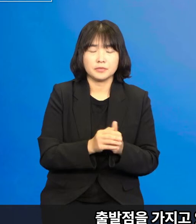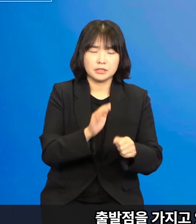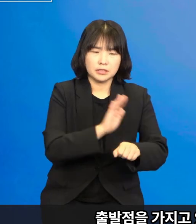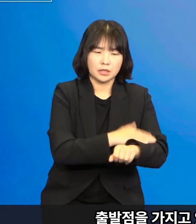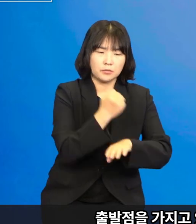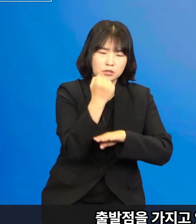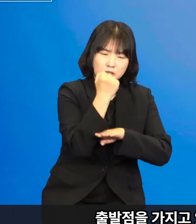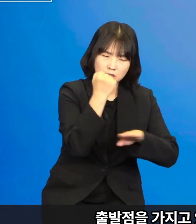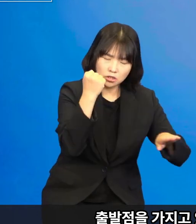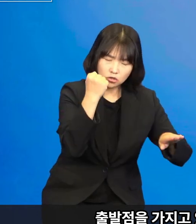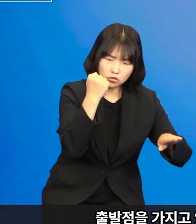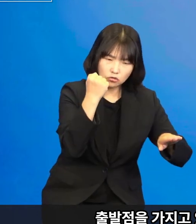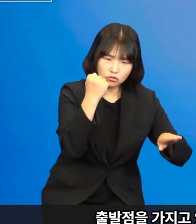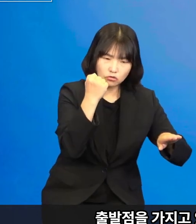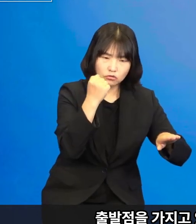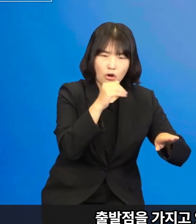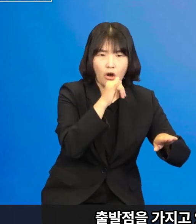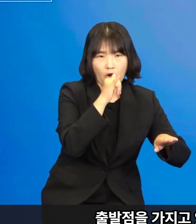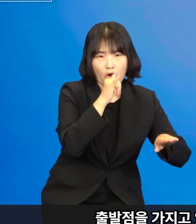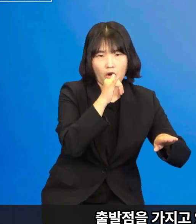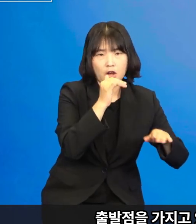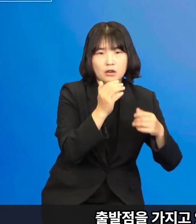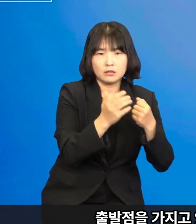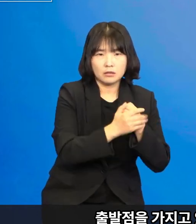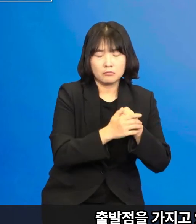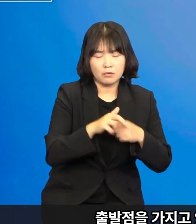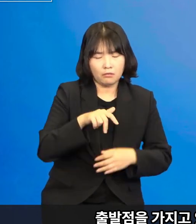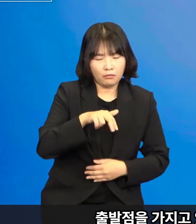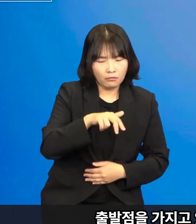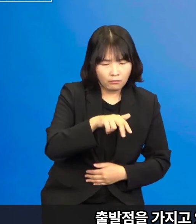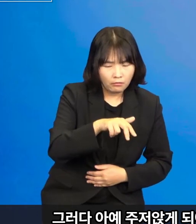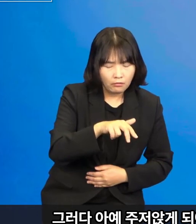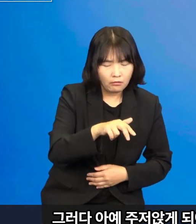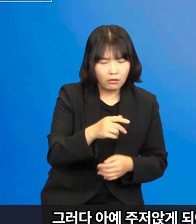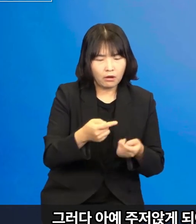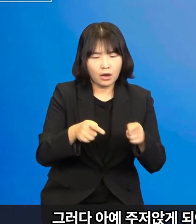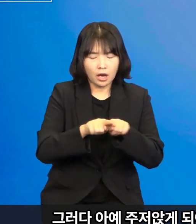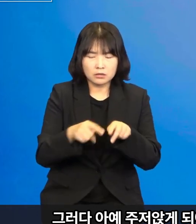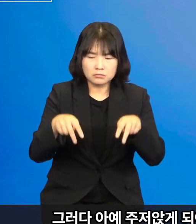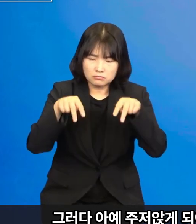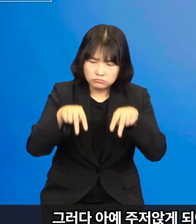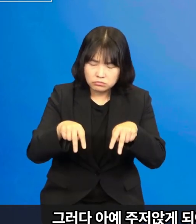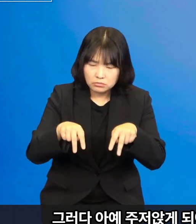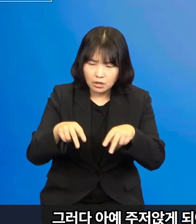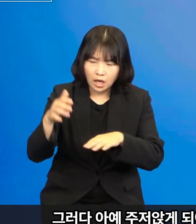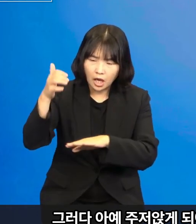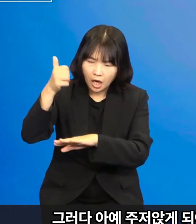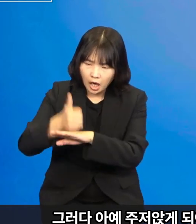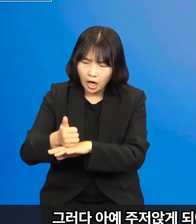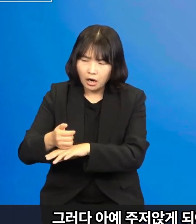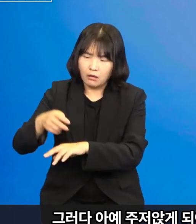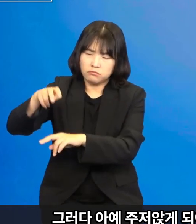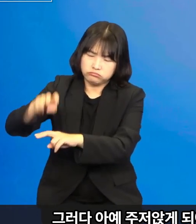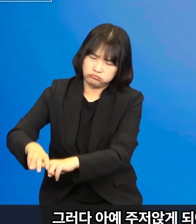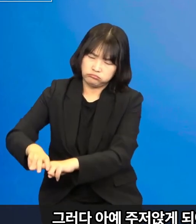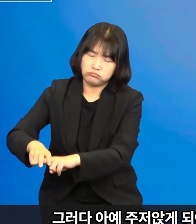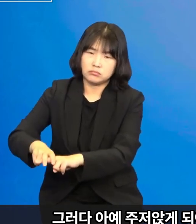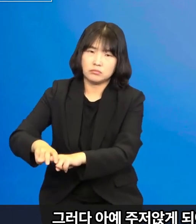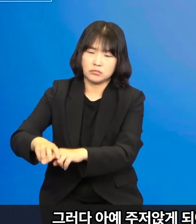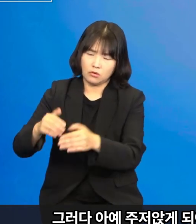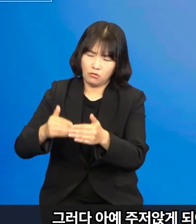기준점과 출발점을 가지고 있어서 걷다가 같이 서다가 그런 아예 주저앉게 되어지는 이 과정을